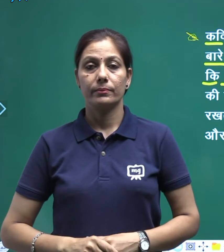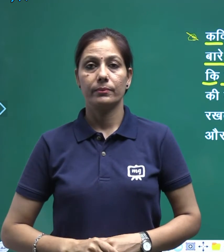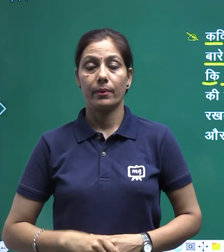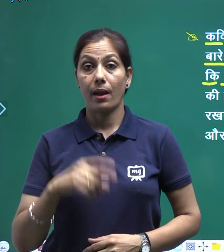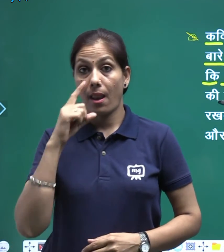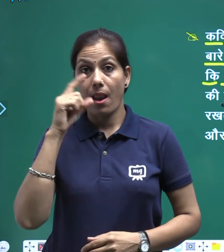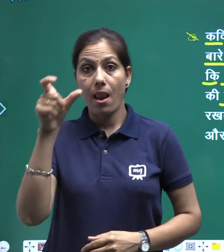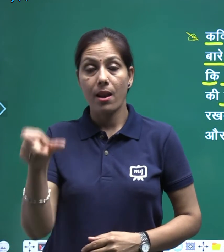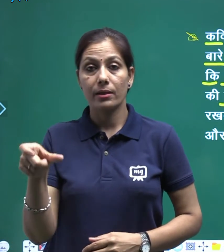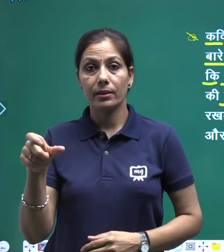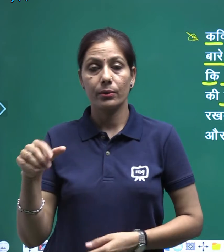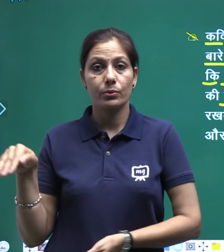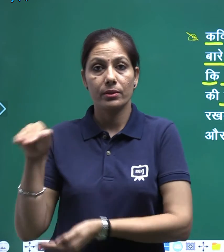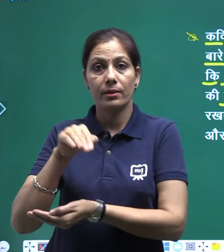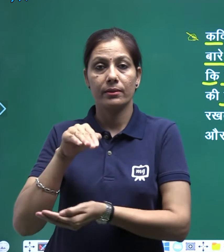लड़की है,